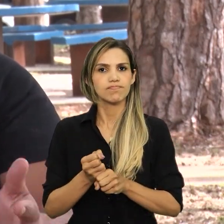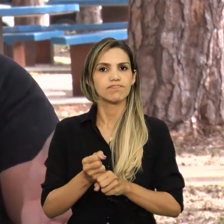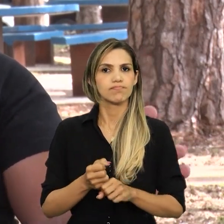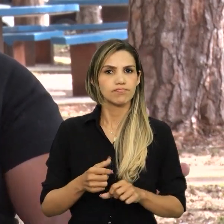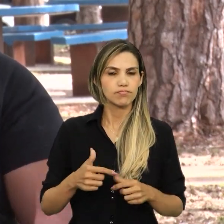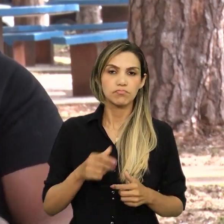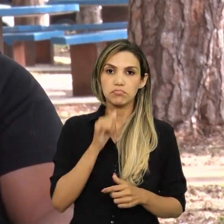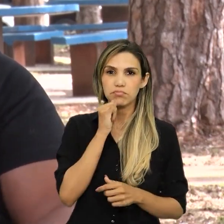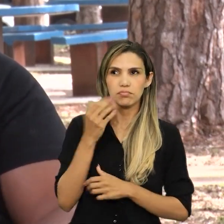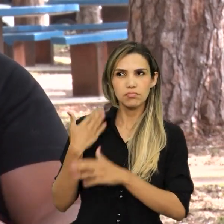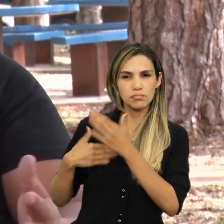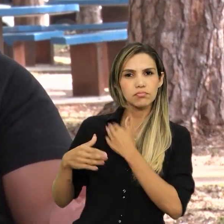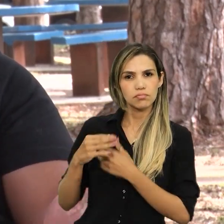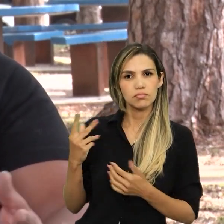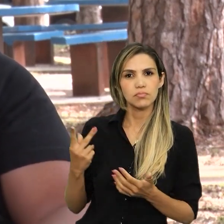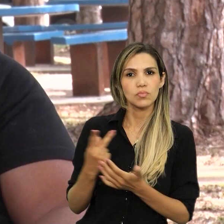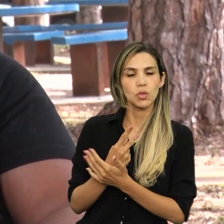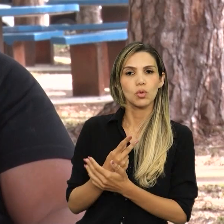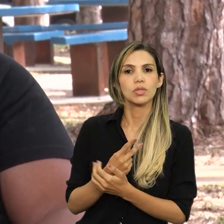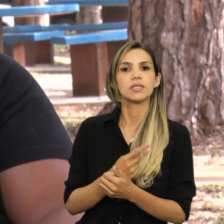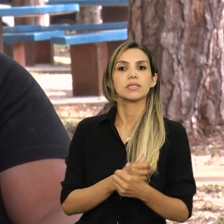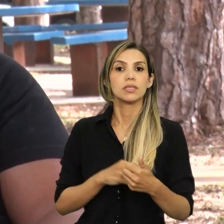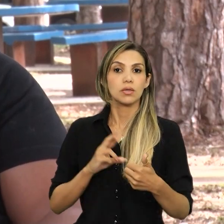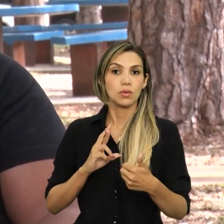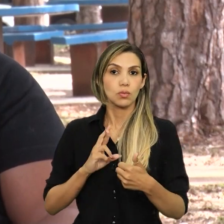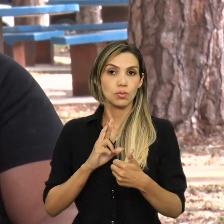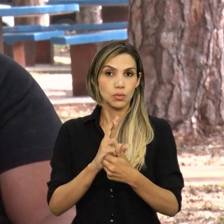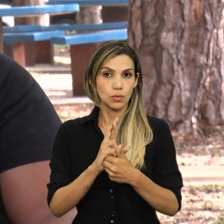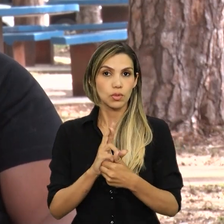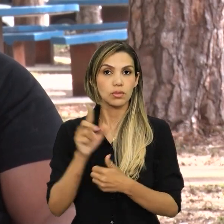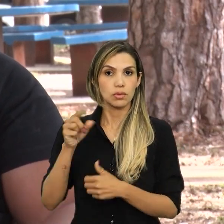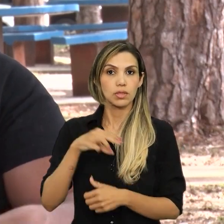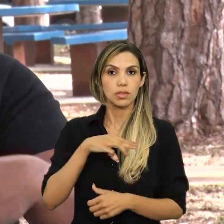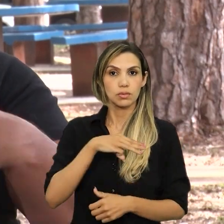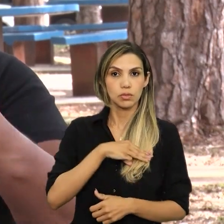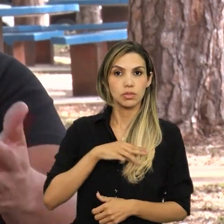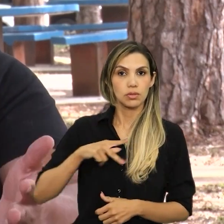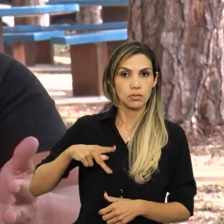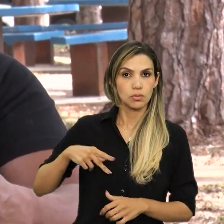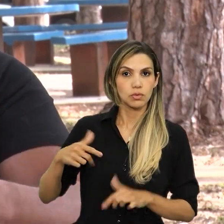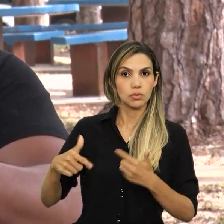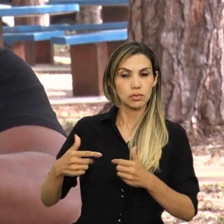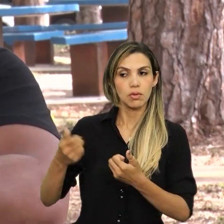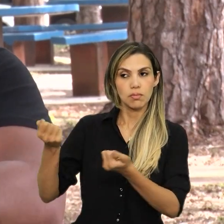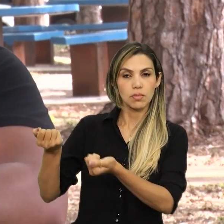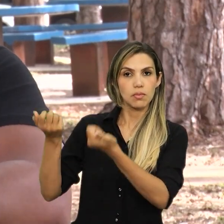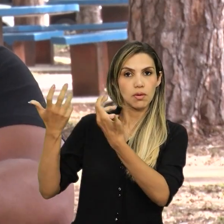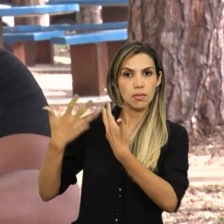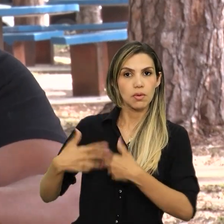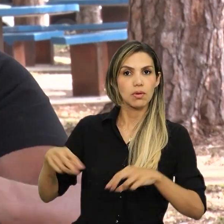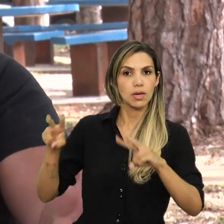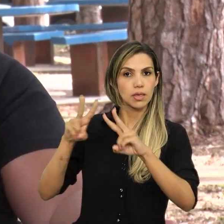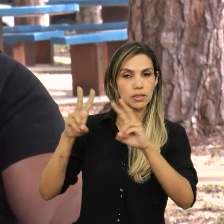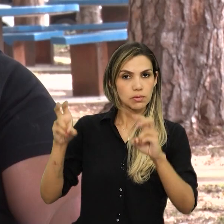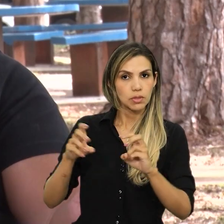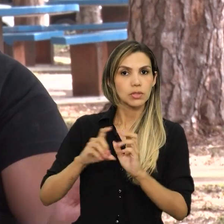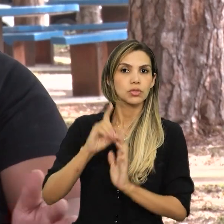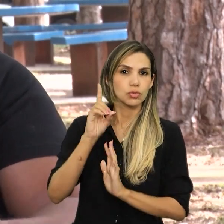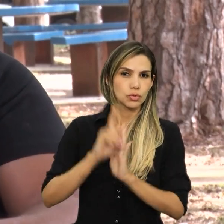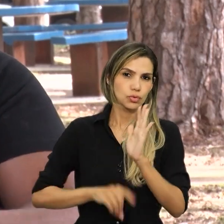Exemplo, dias atrás a gente recebeu um procurador do Ministério Público do Trabalho, onde ele veio falar principalmente das questões de direitos do